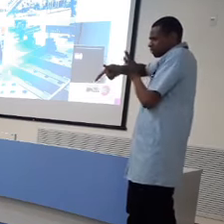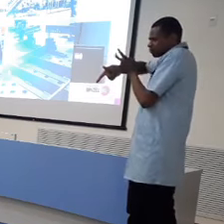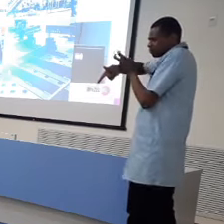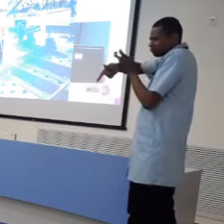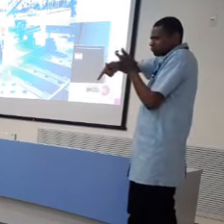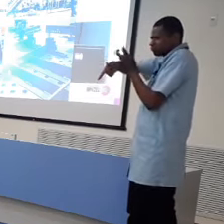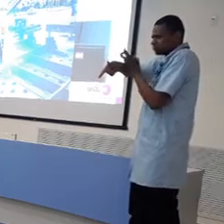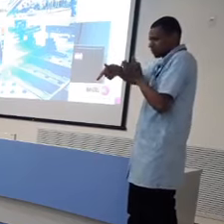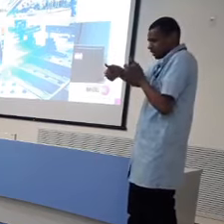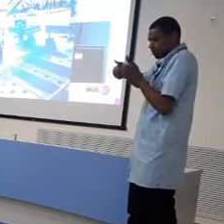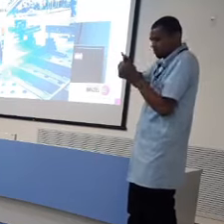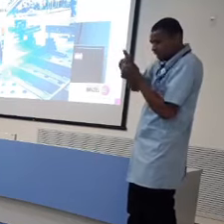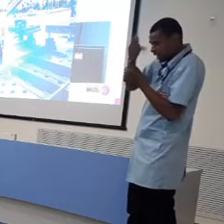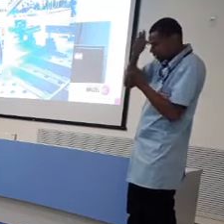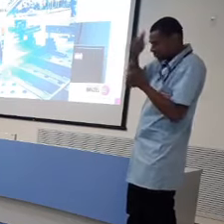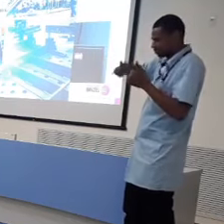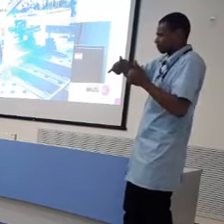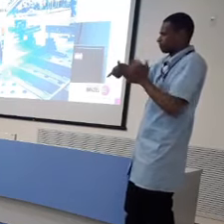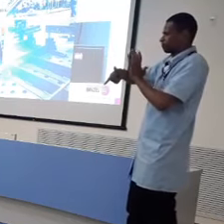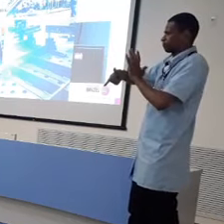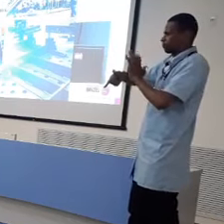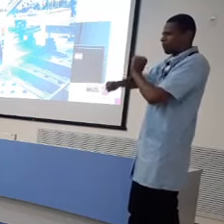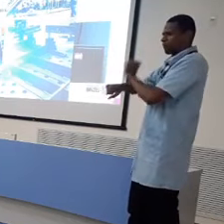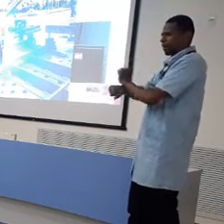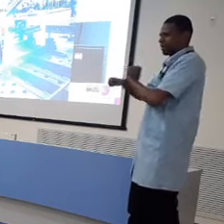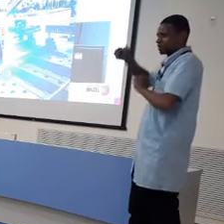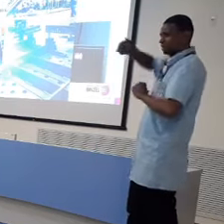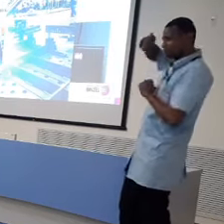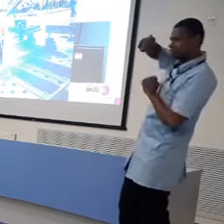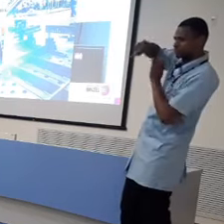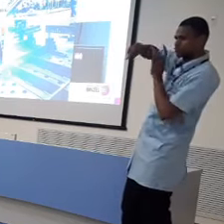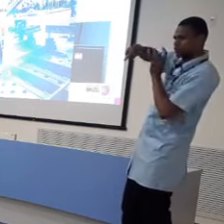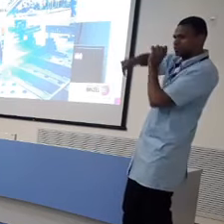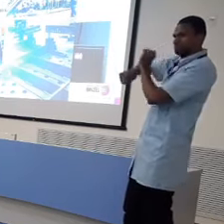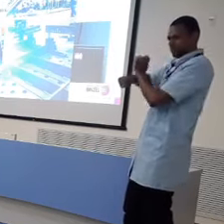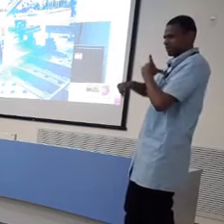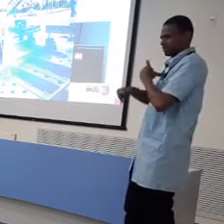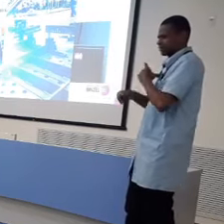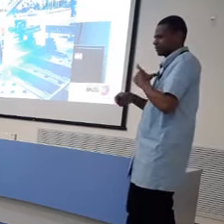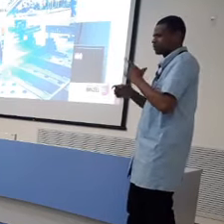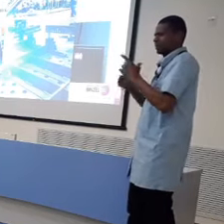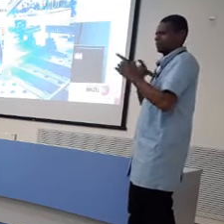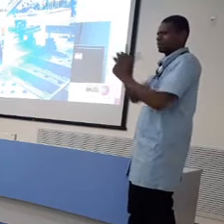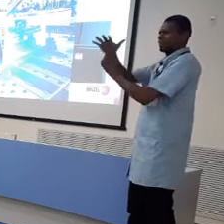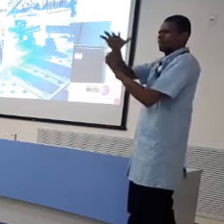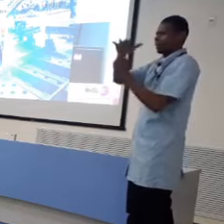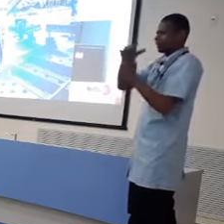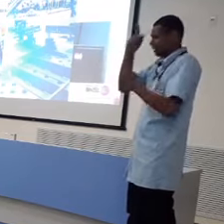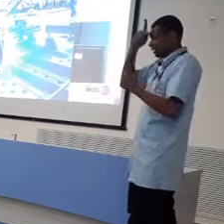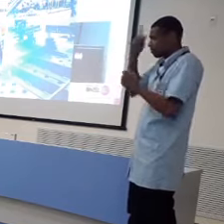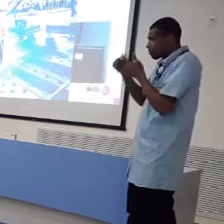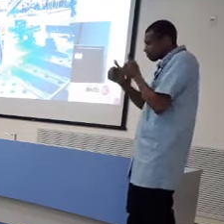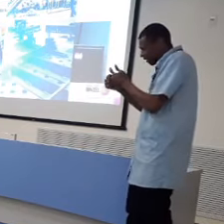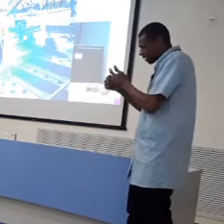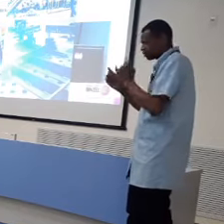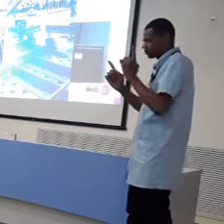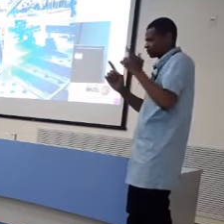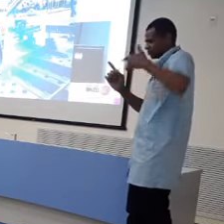ano, vai expor na feira do ano que vem também. Como que é esse robô colaborativo, pessoal? Ele pode trabalhar perto de qualquer pessoa. Por